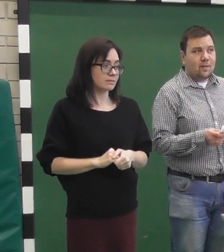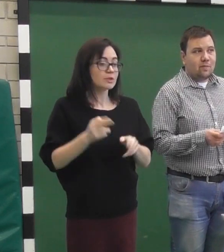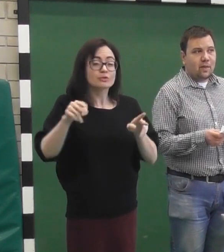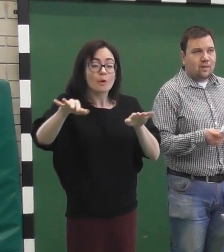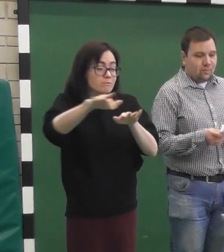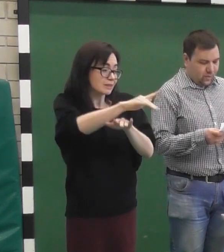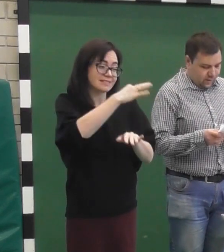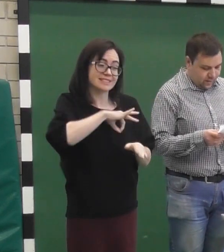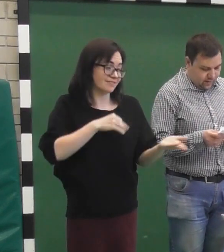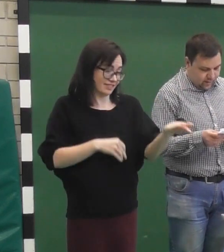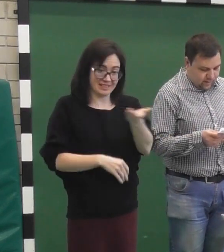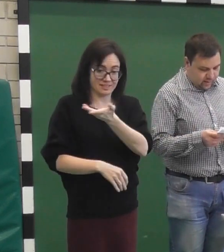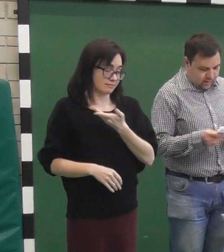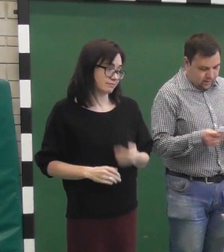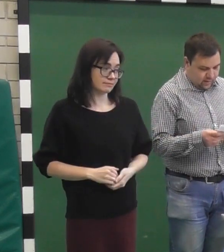többiek pedig civilek voltak.